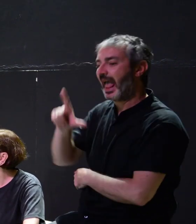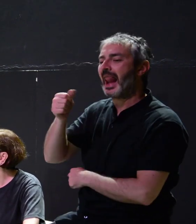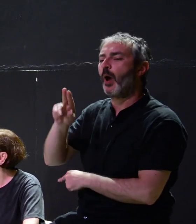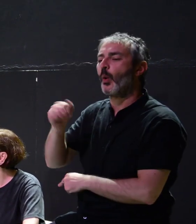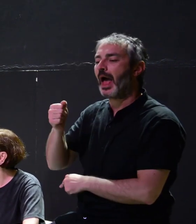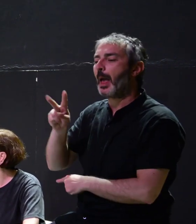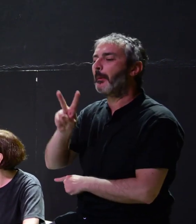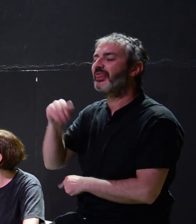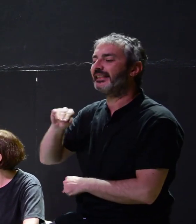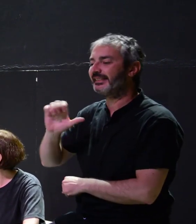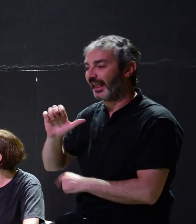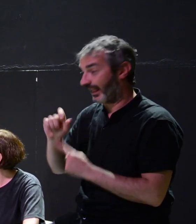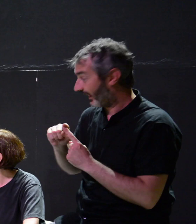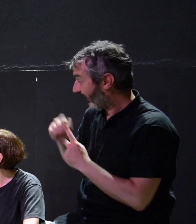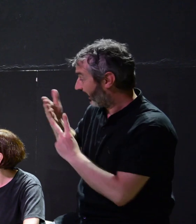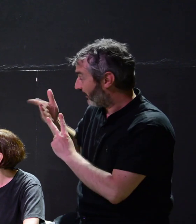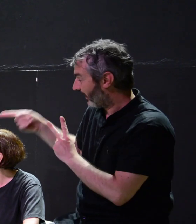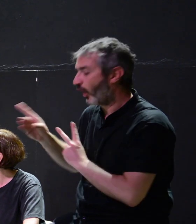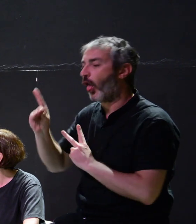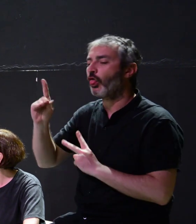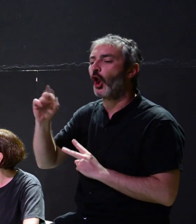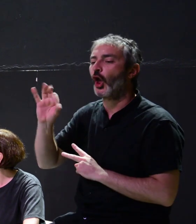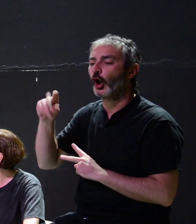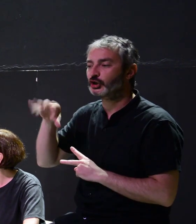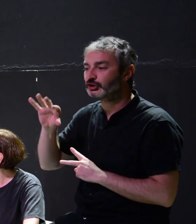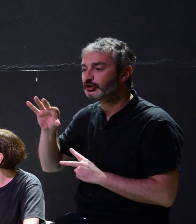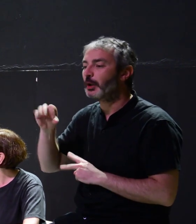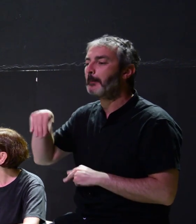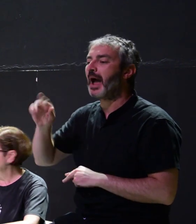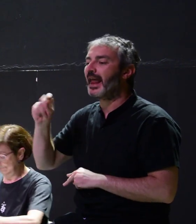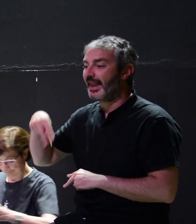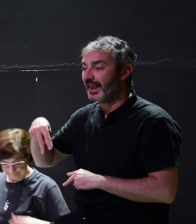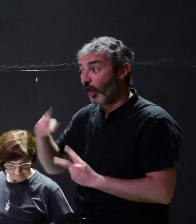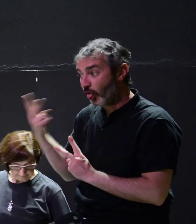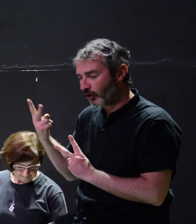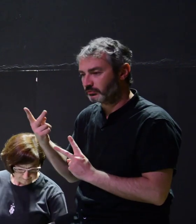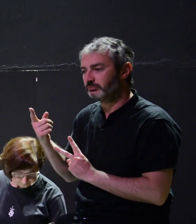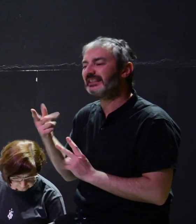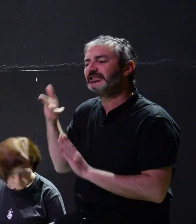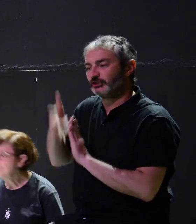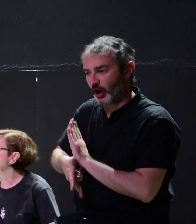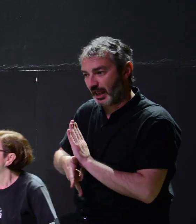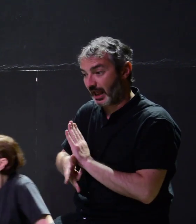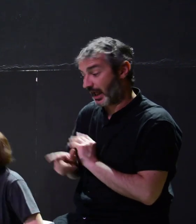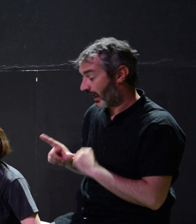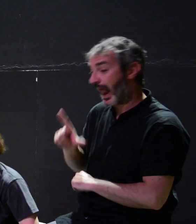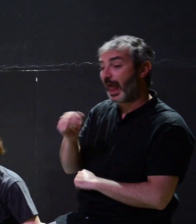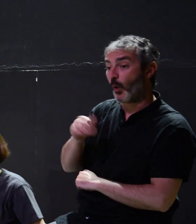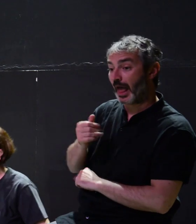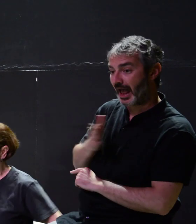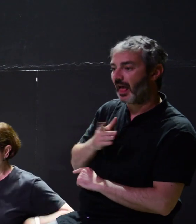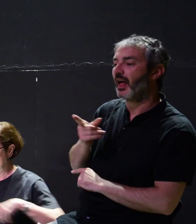Vicente, i per altra banda, la Dolors Miró. Totes dues són historiadores. La Laura Vicente és doctora per